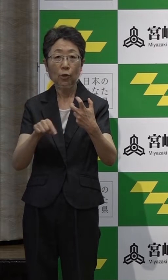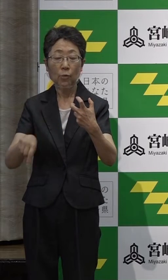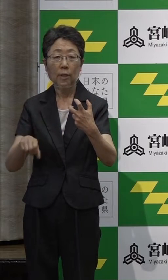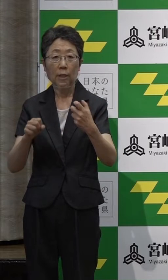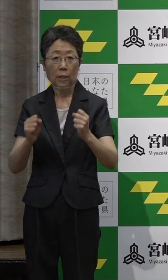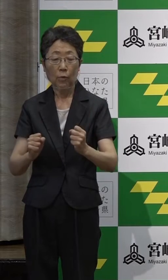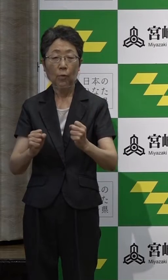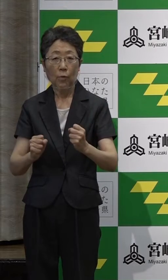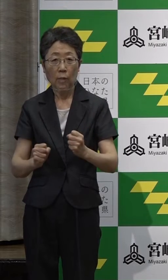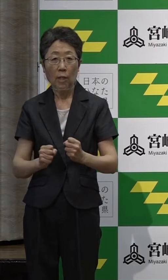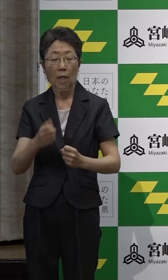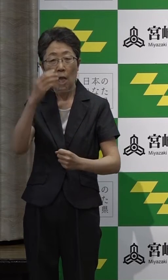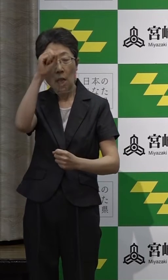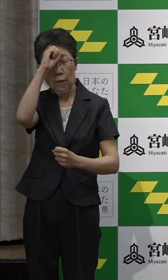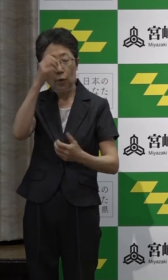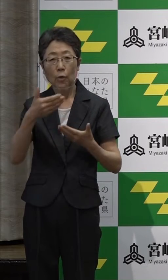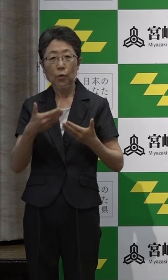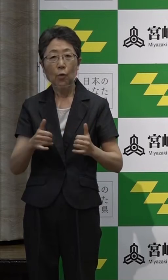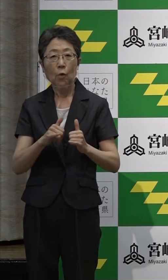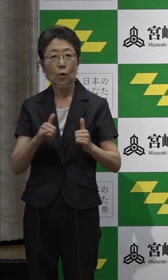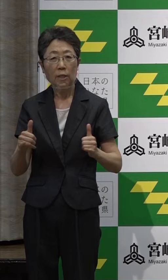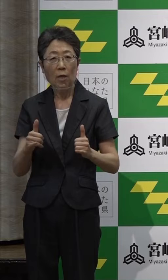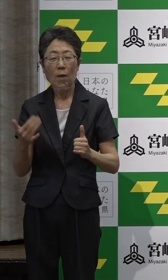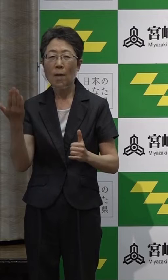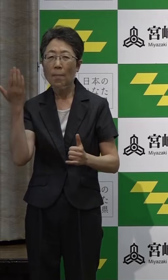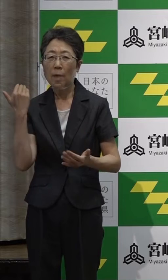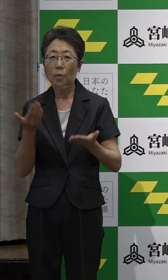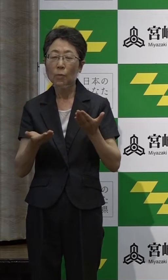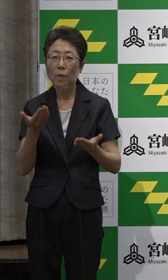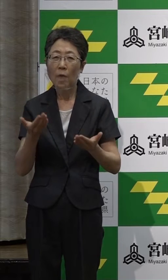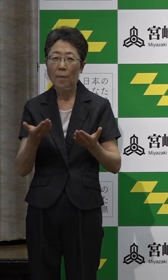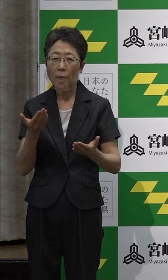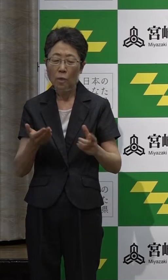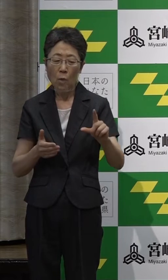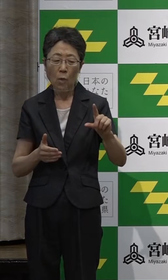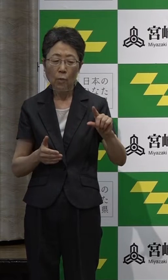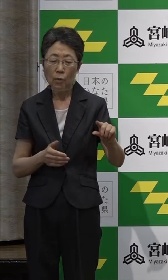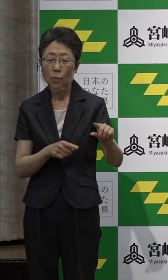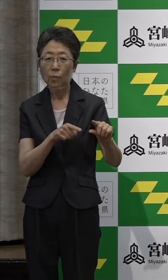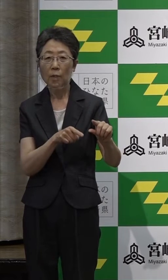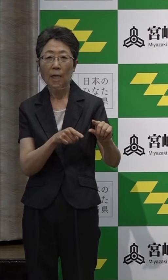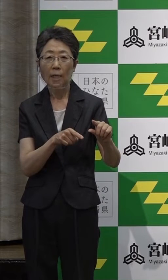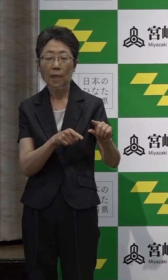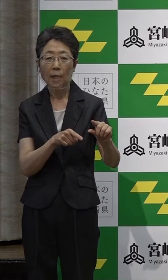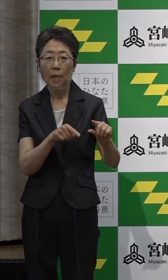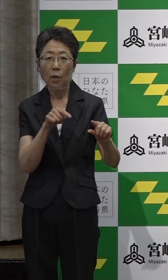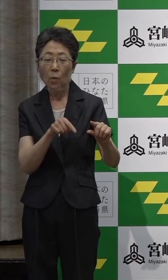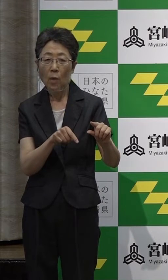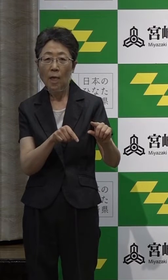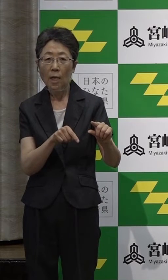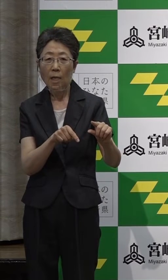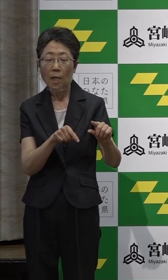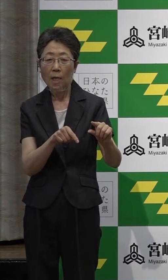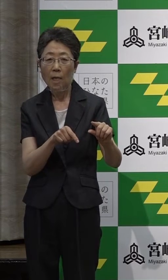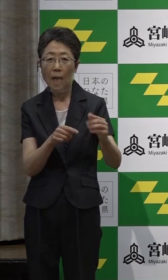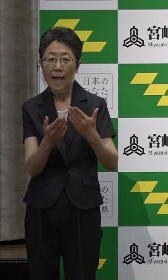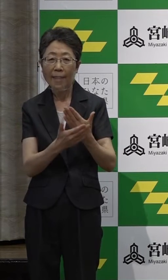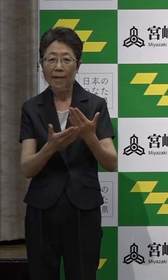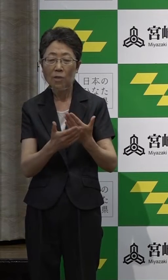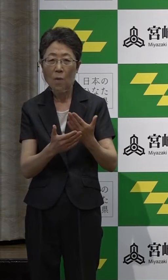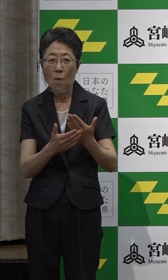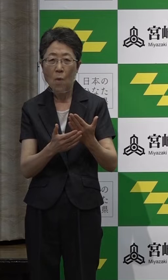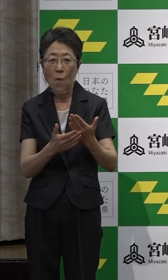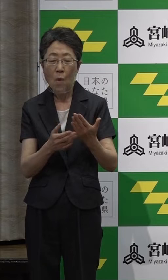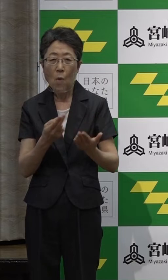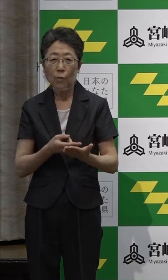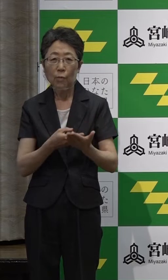べるとまだ一時比べると多くないという、はい、そういう状況かと思うんですが、そのあたりの、まあ、今入院のですね状